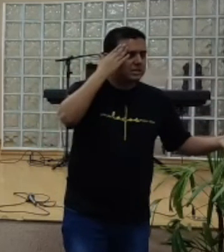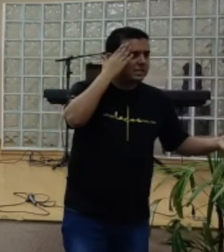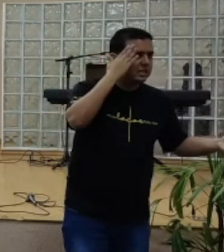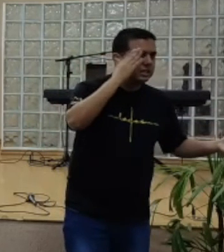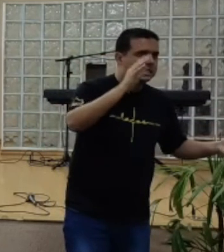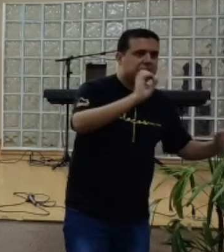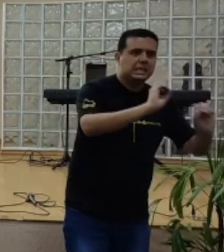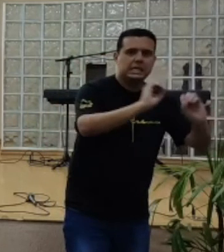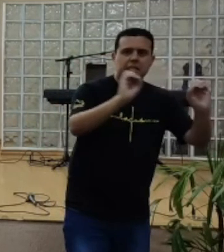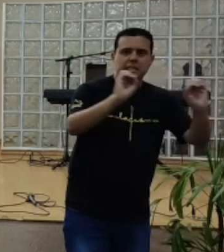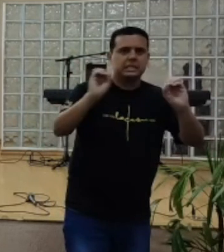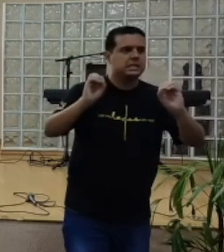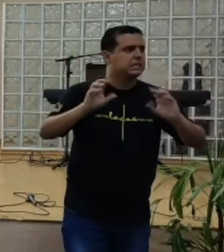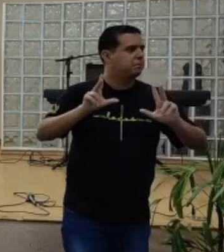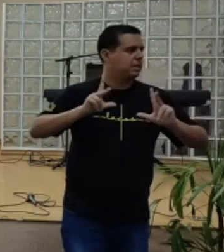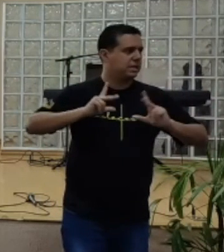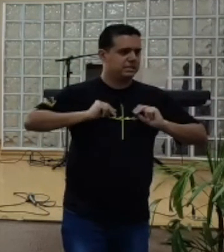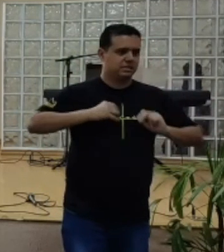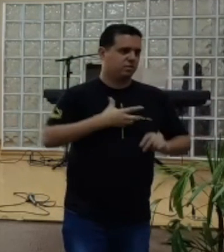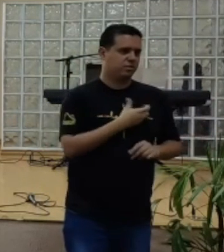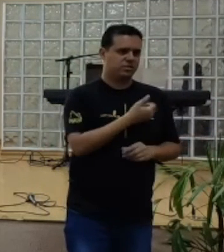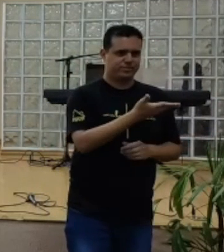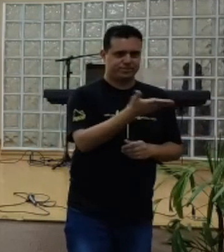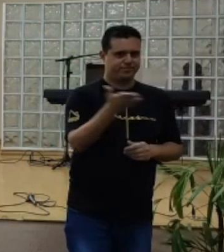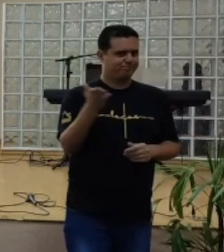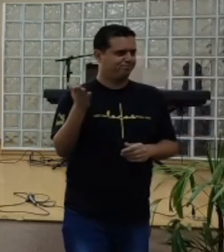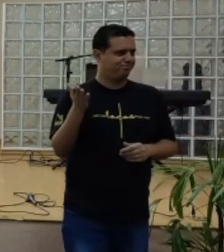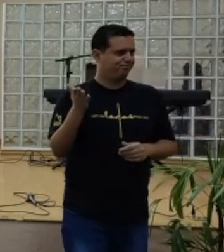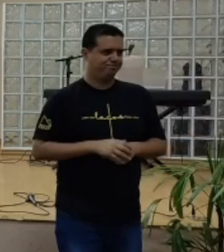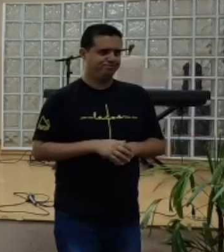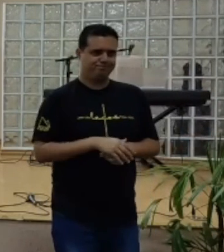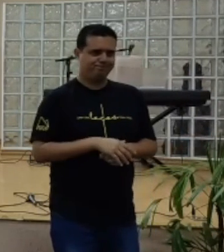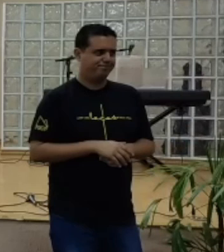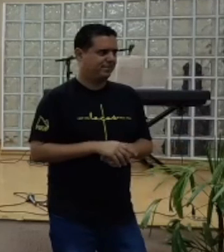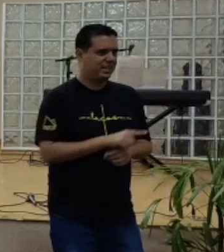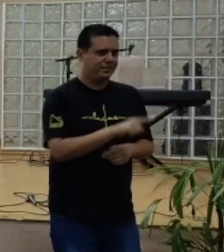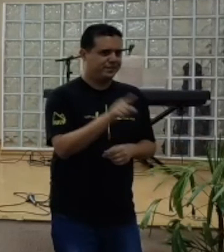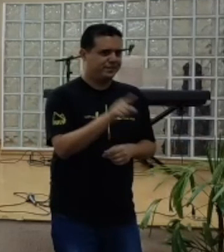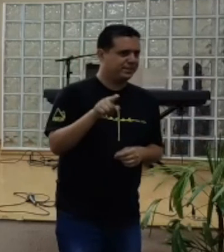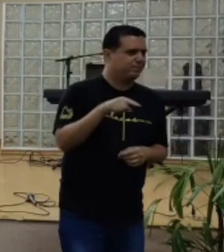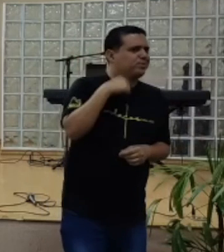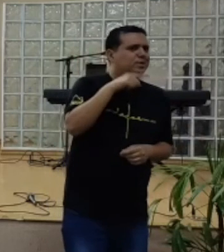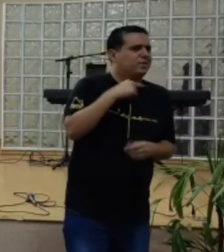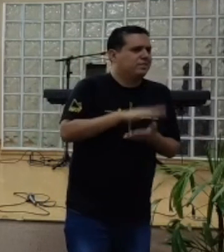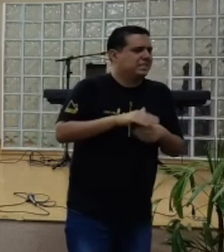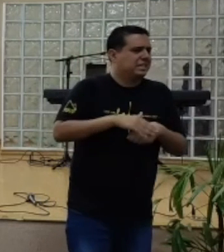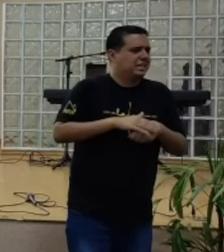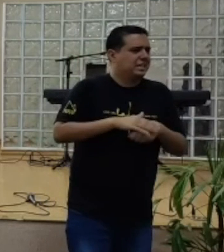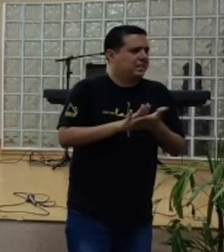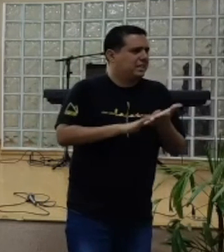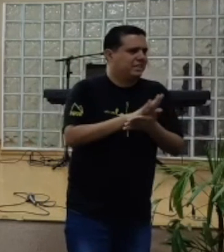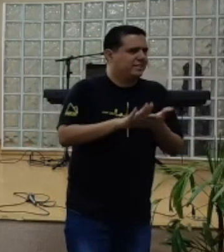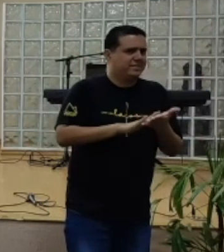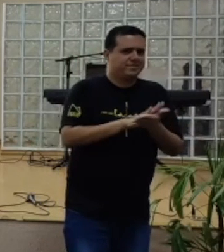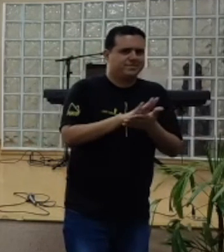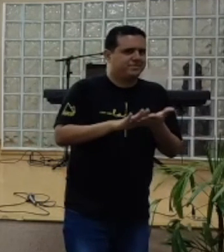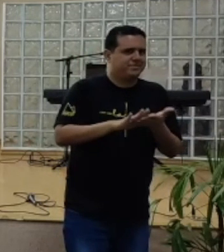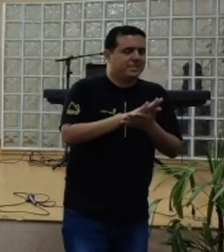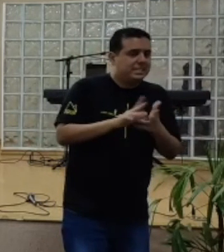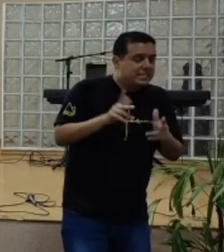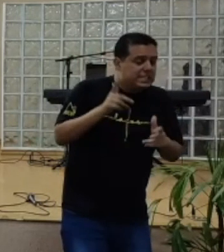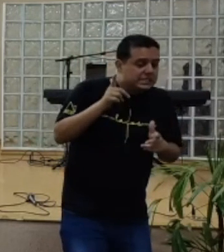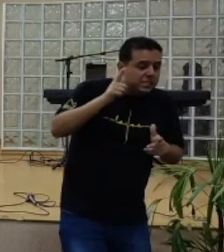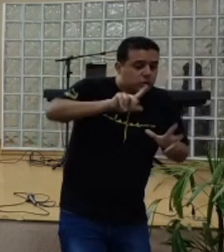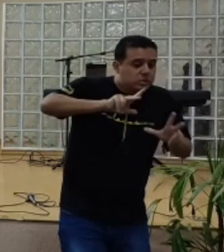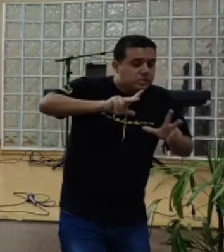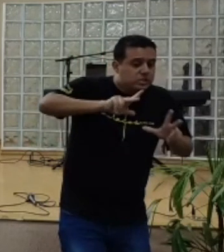merecia salvação. Que vocês não têm nada que vocês possam fazer pela própria força de vocês, na carne de vocês,